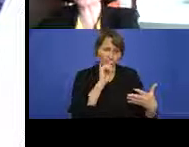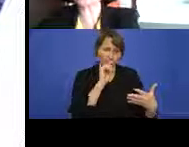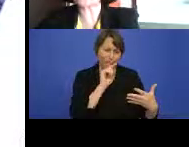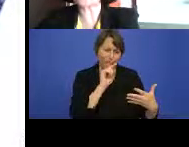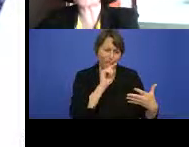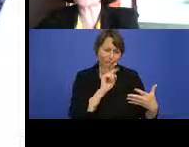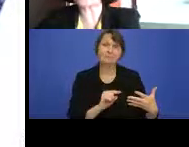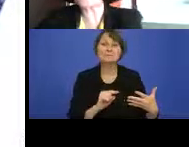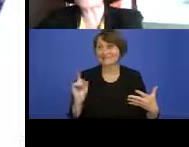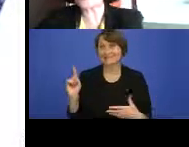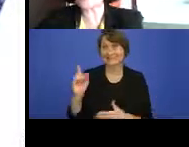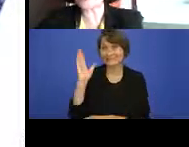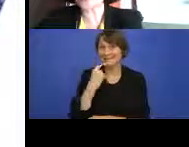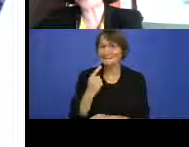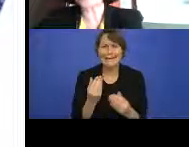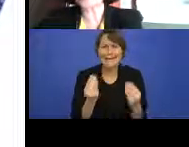entendu, que